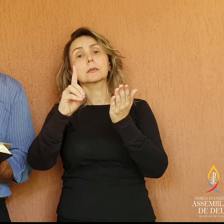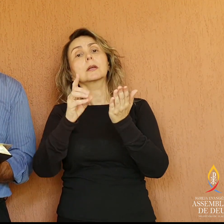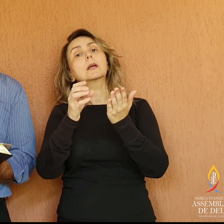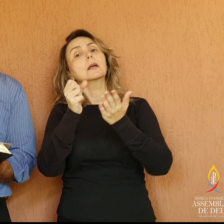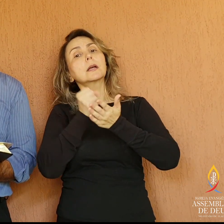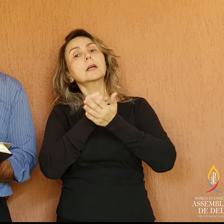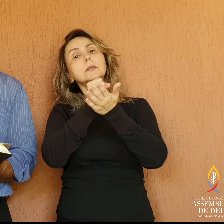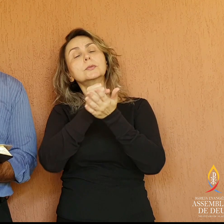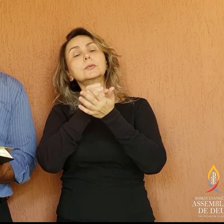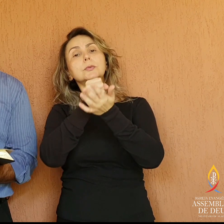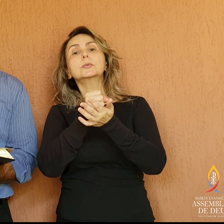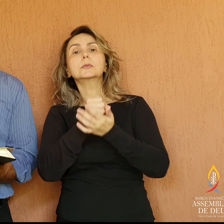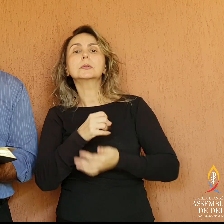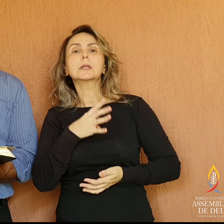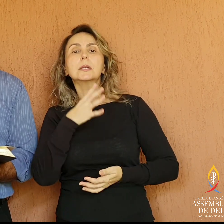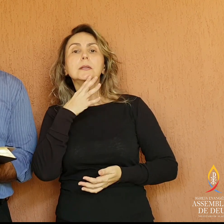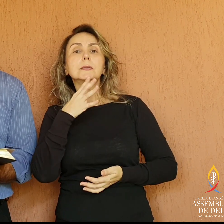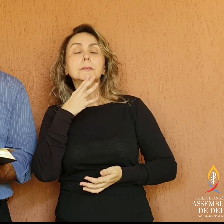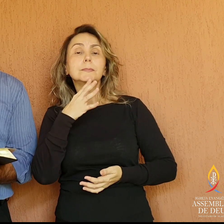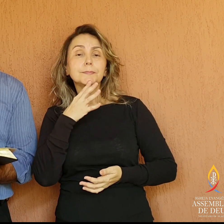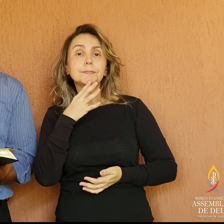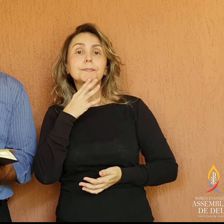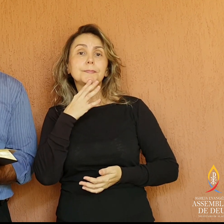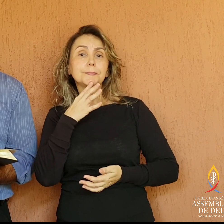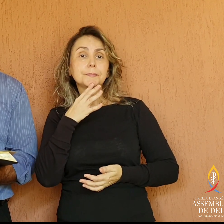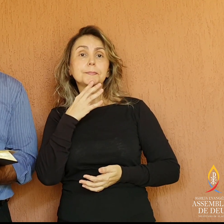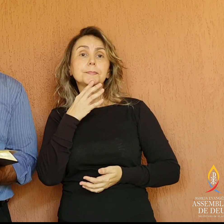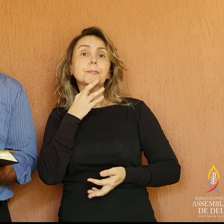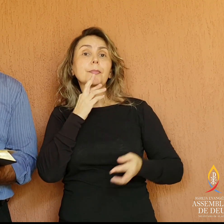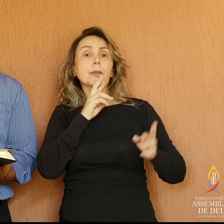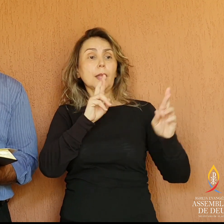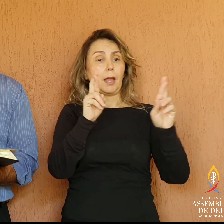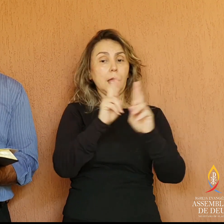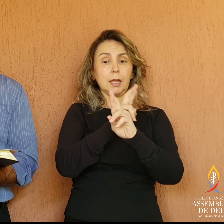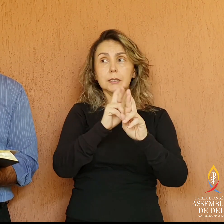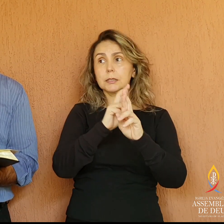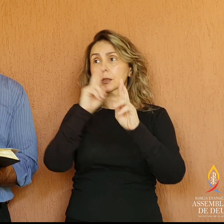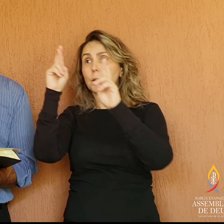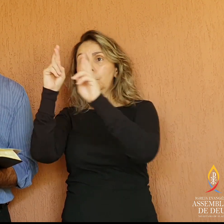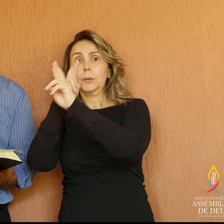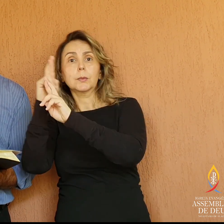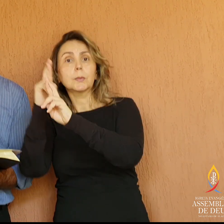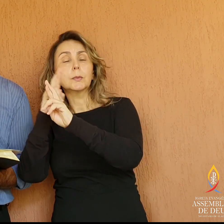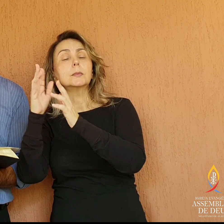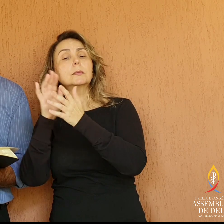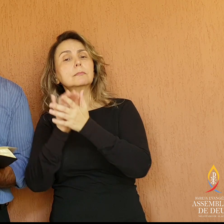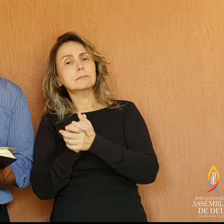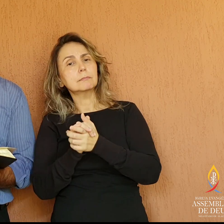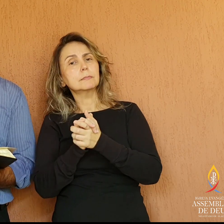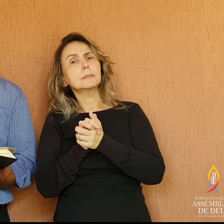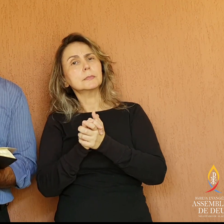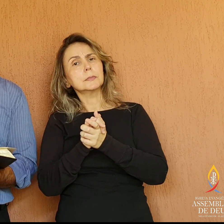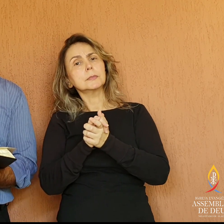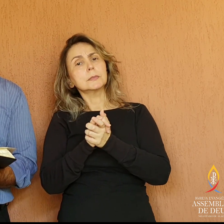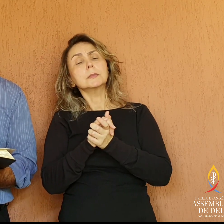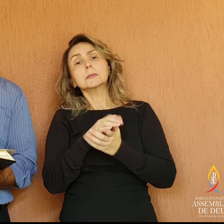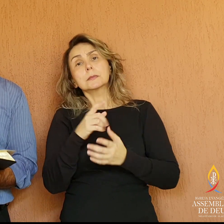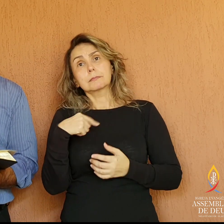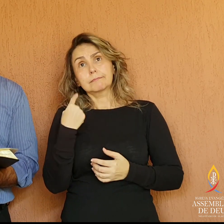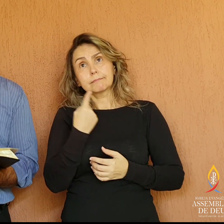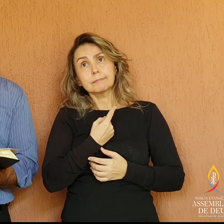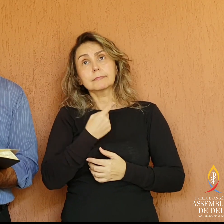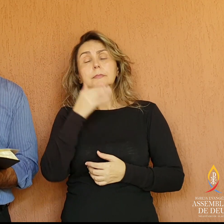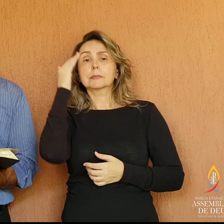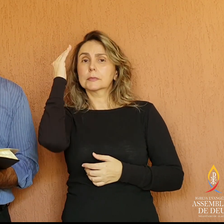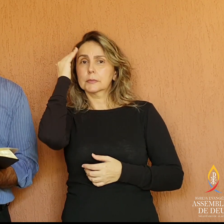ajudar a conhecer estas relações. E com isso, nós vamos